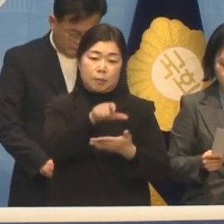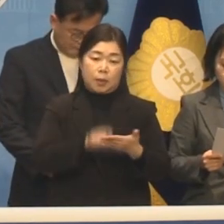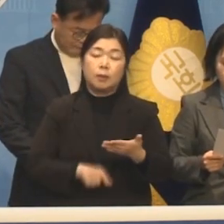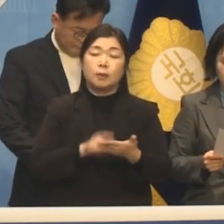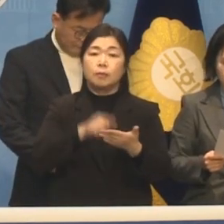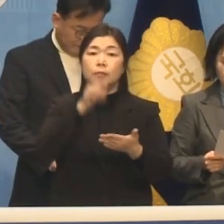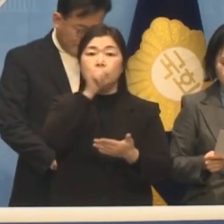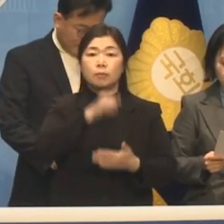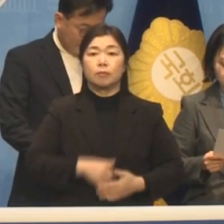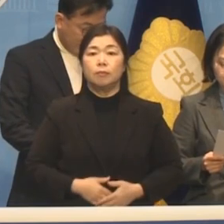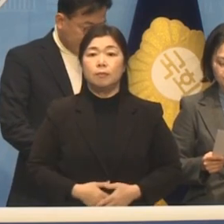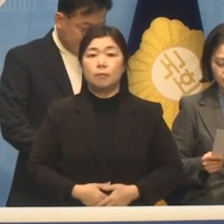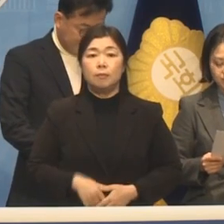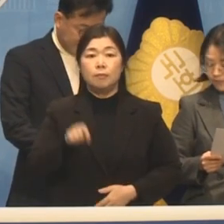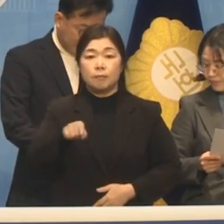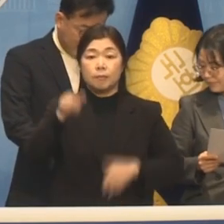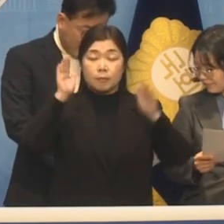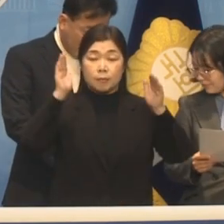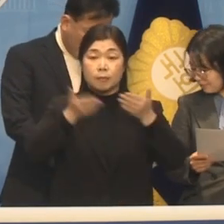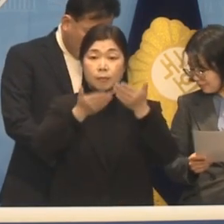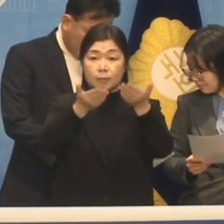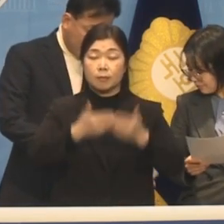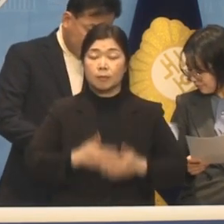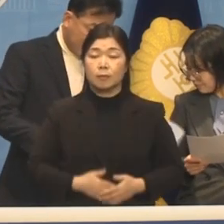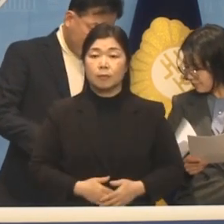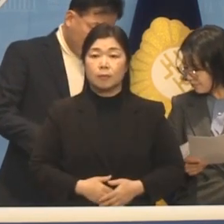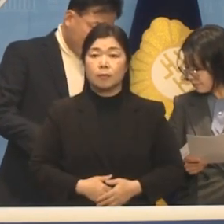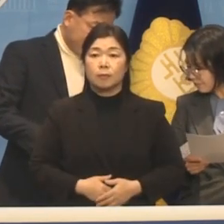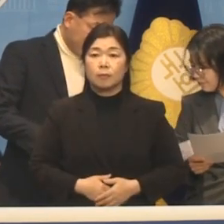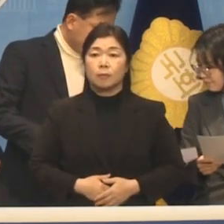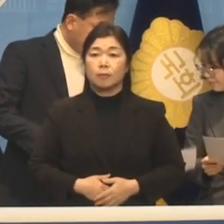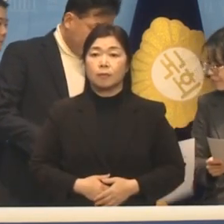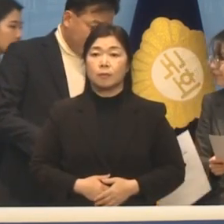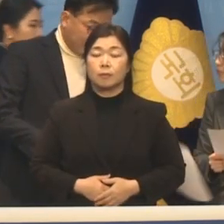예, 그러면 시작하도록 하겠습니다.